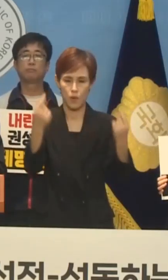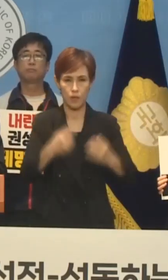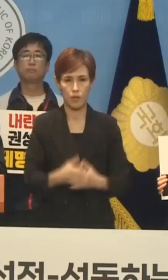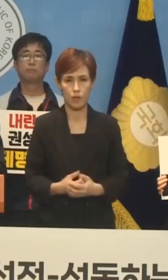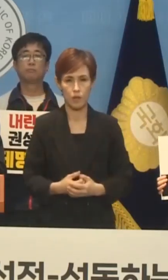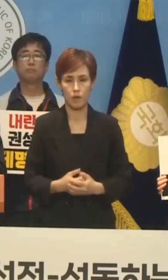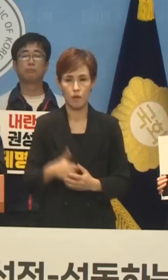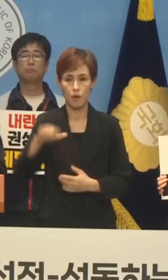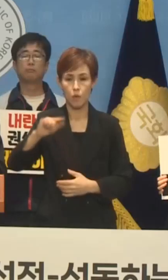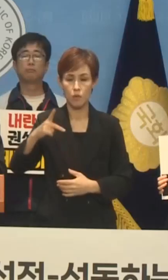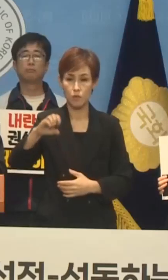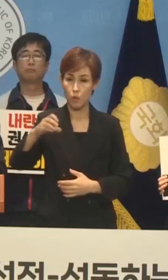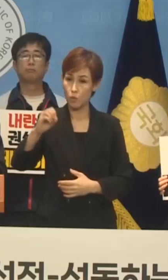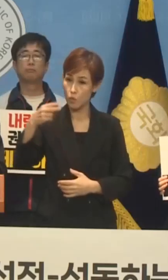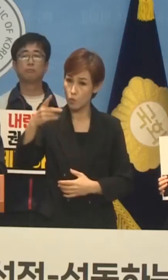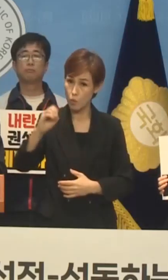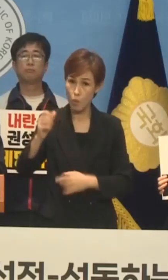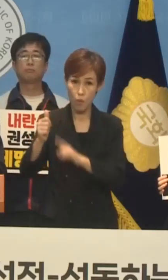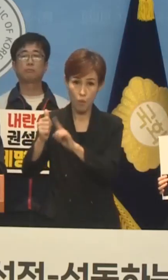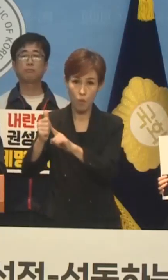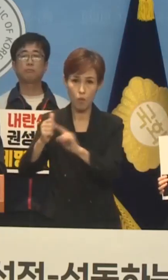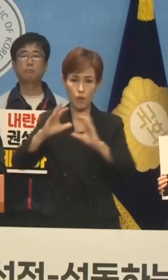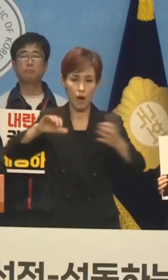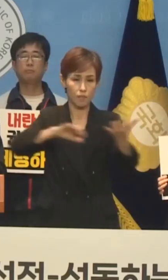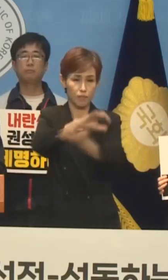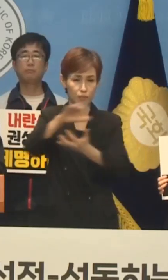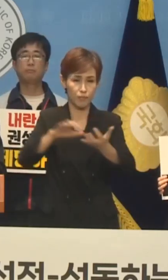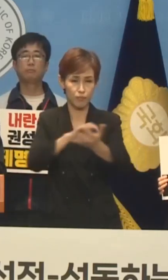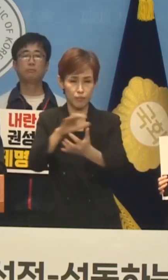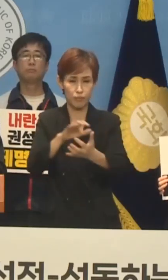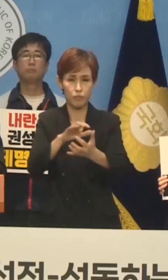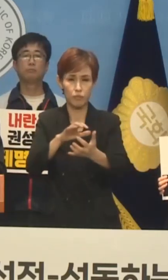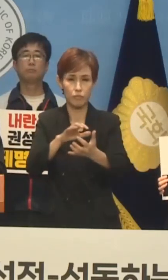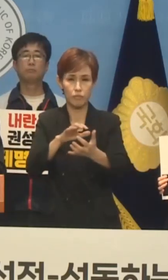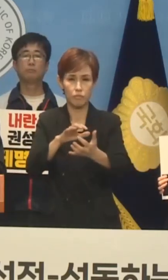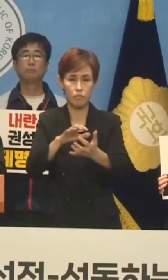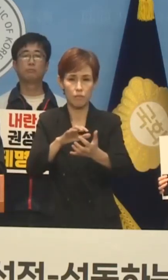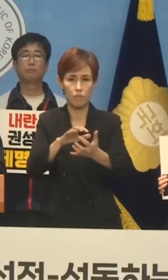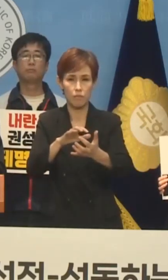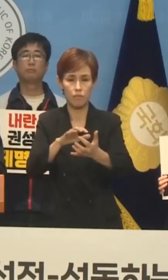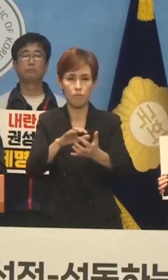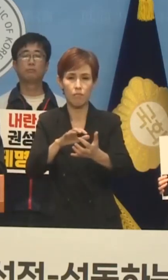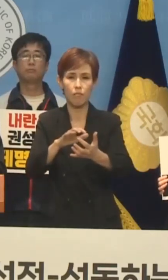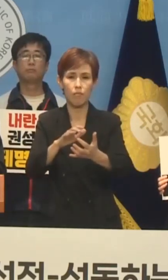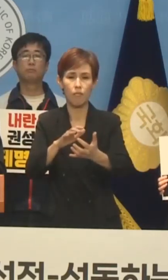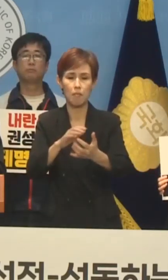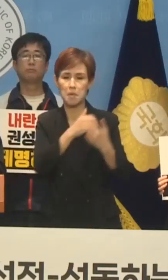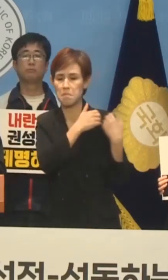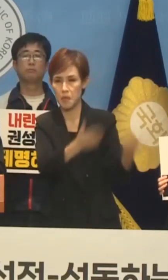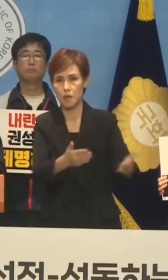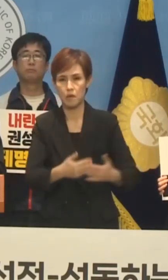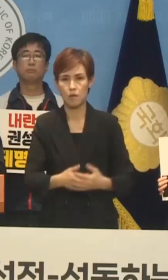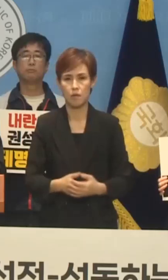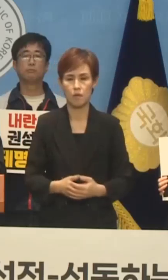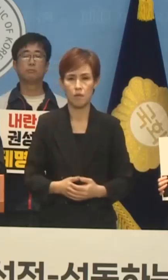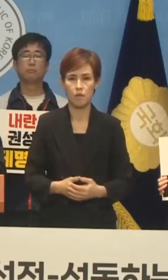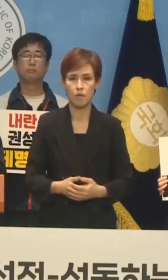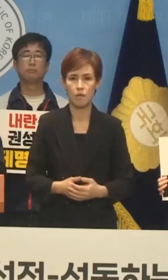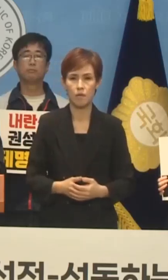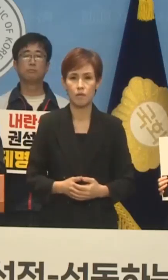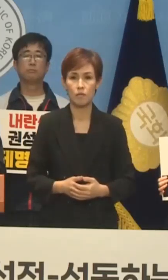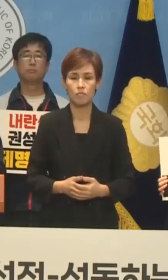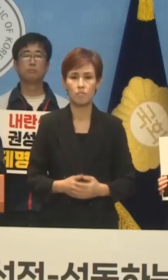소속 권성동 의원은 지속적으로 내란의 성공을 도모하거나 내란을 방조하고 정책 발언을 통해